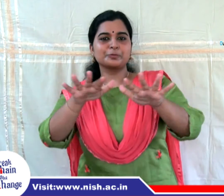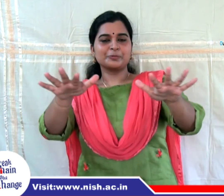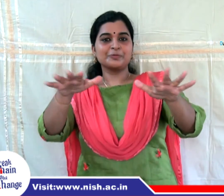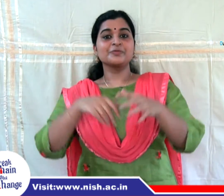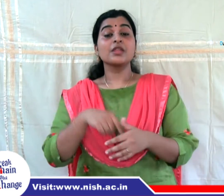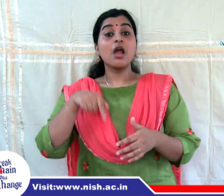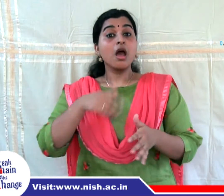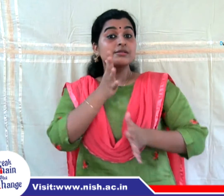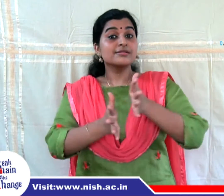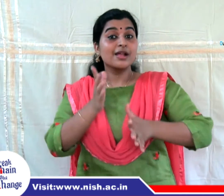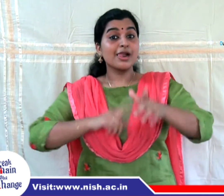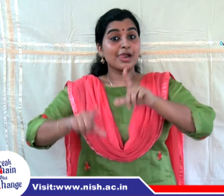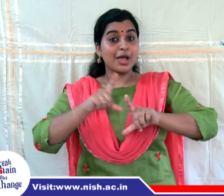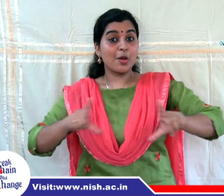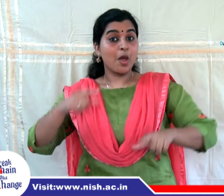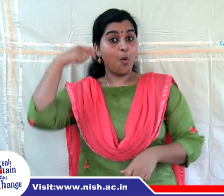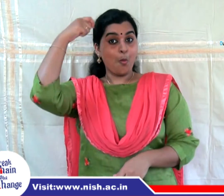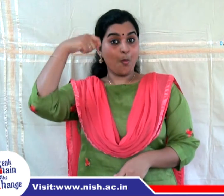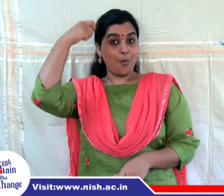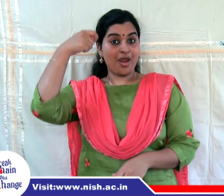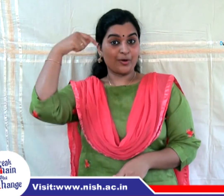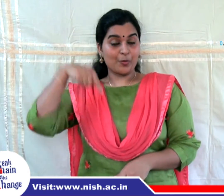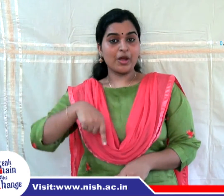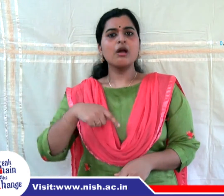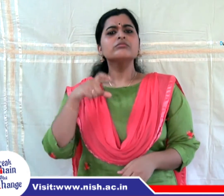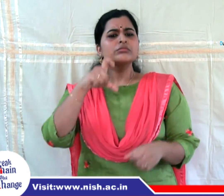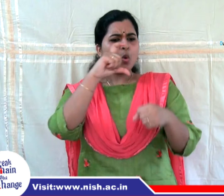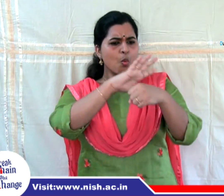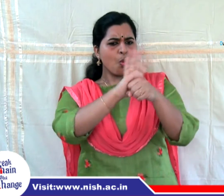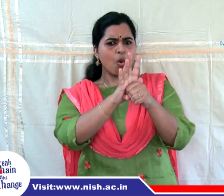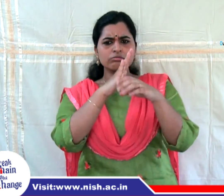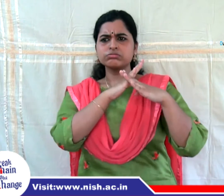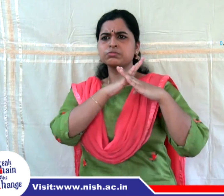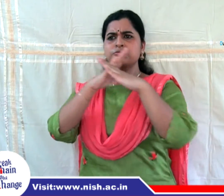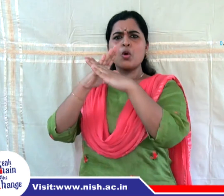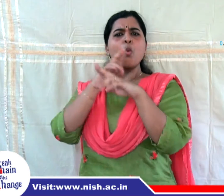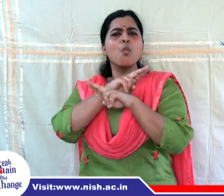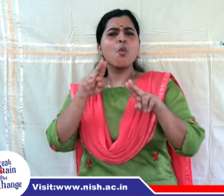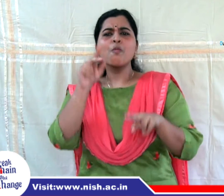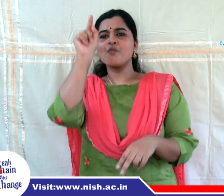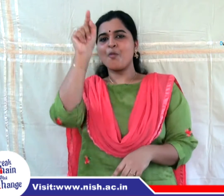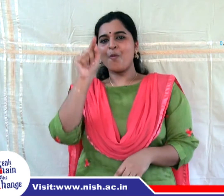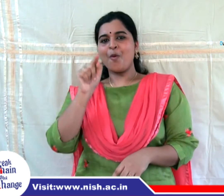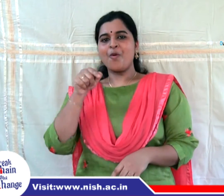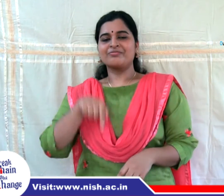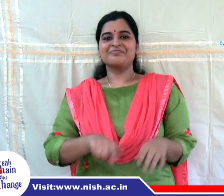സൃഷ്ടിക്കുന്നതിലേക്കായി ആംഗ്യ ഭാഷയിൽ COVID-19 COVID-19 പ്രതിരോധിക്കുന്നതിന് വേണ്ട നടപടികളെക്കുറിച്ചും